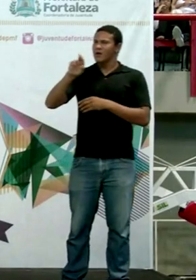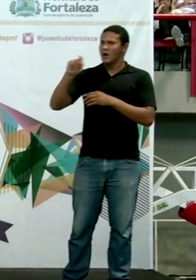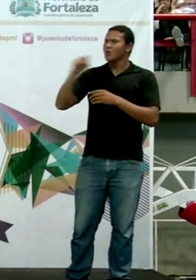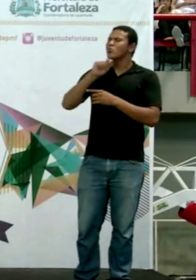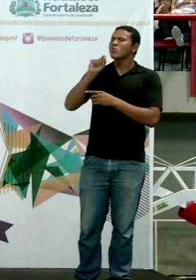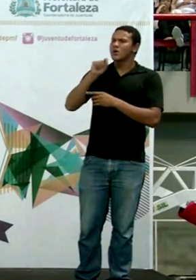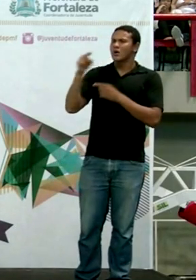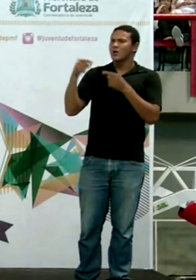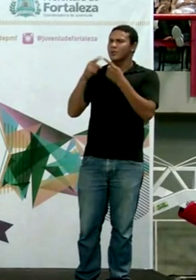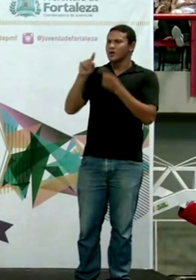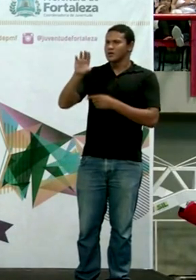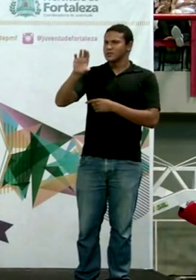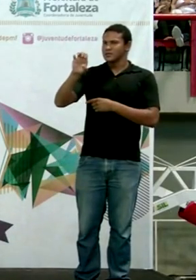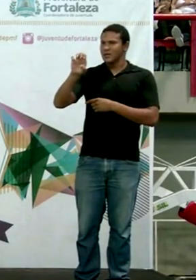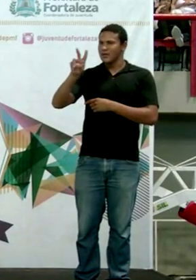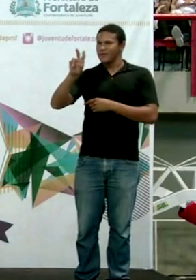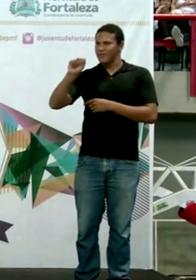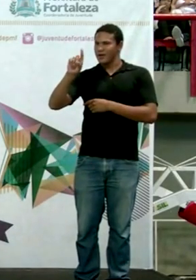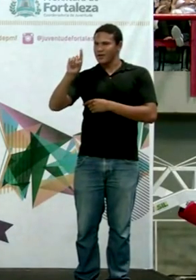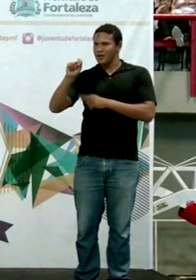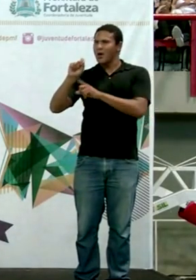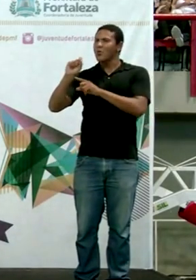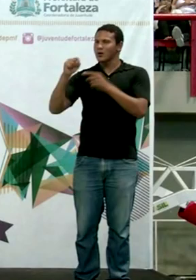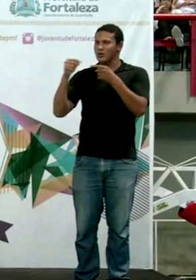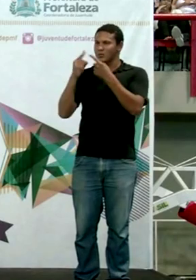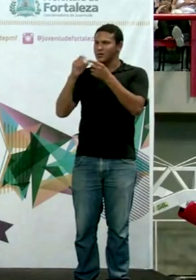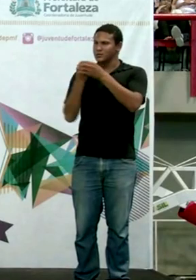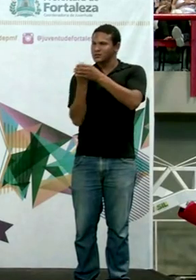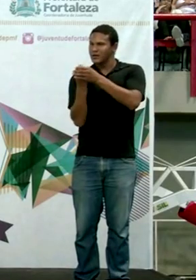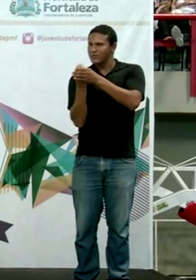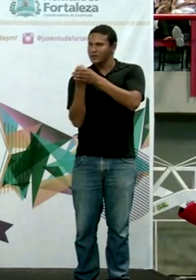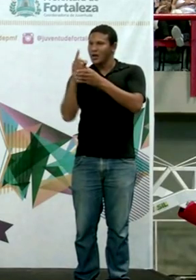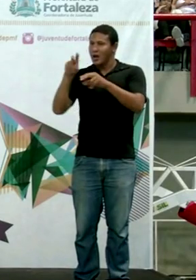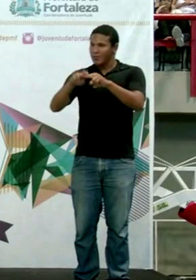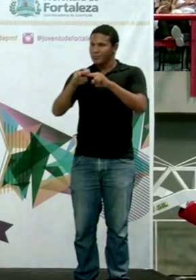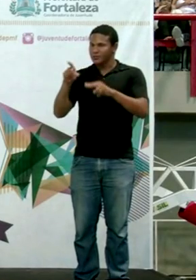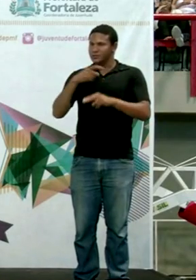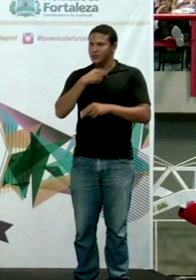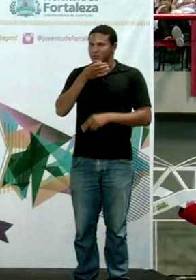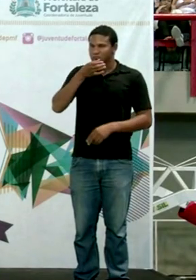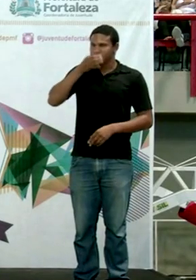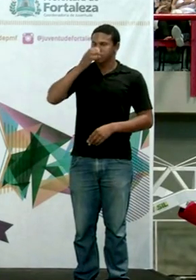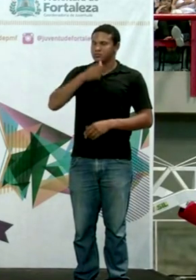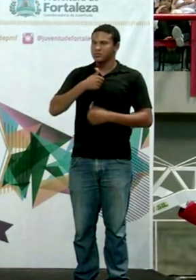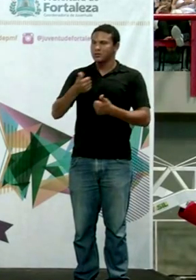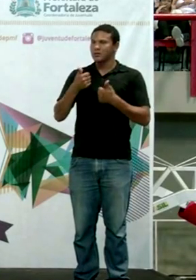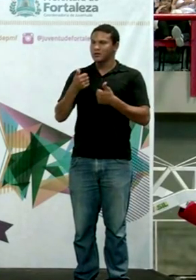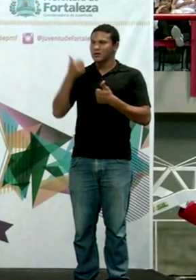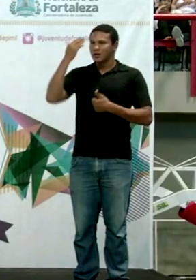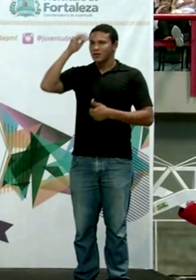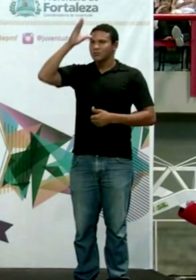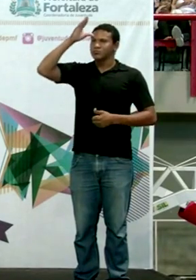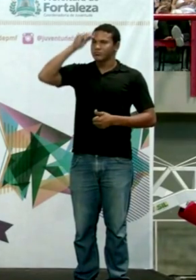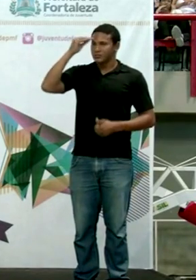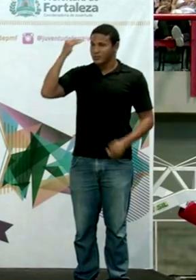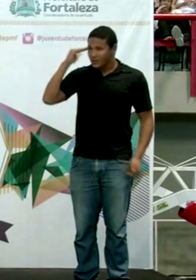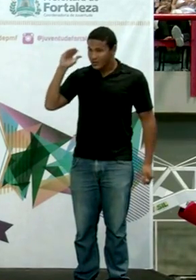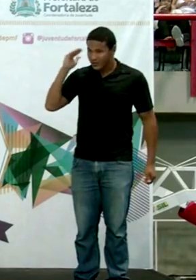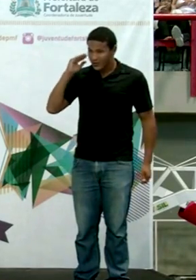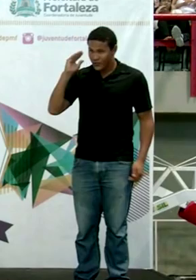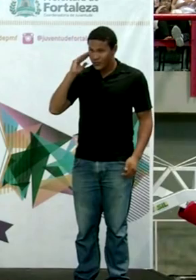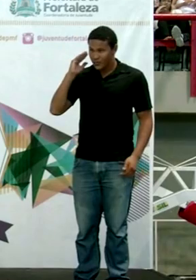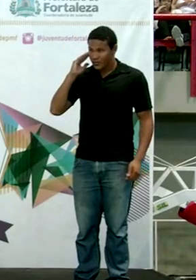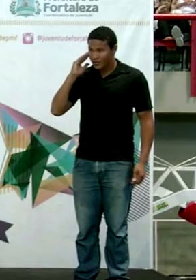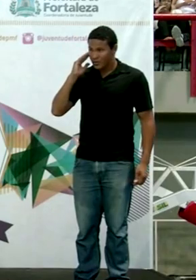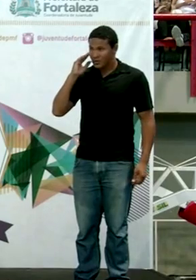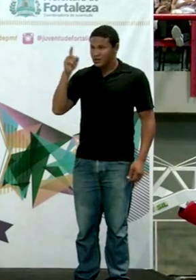São plantas de dia longo, ou seja, do verão. Eu tenho certeza que vocês entenderam.